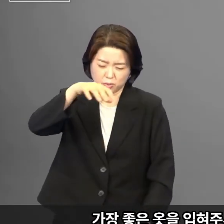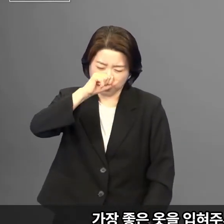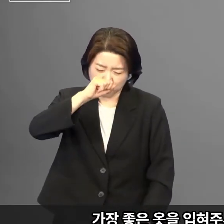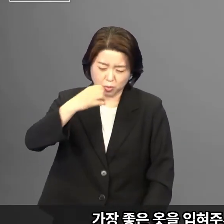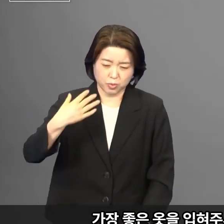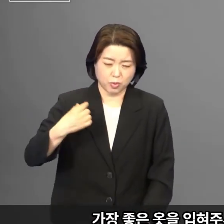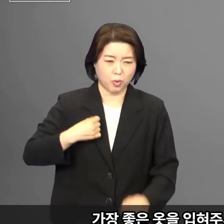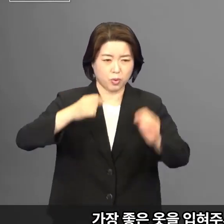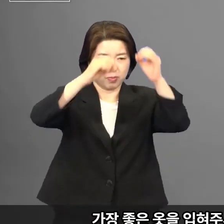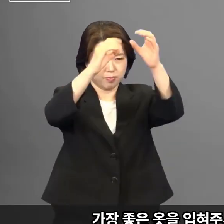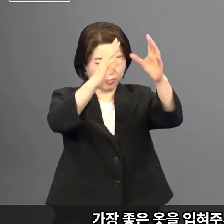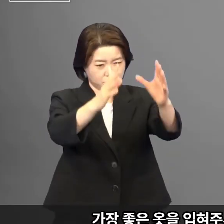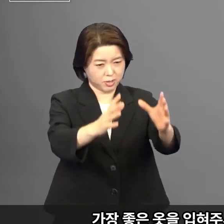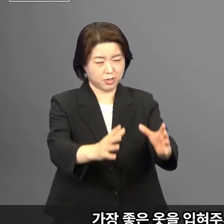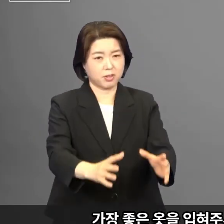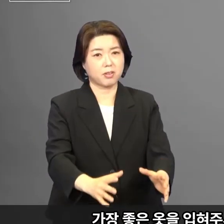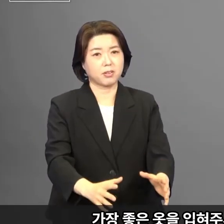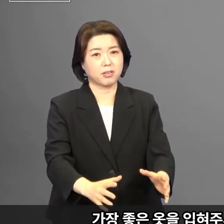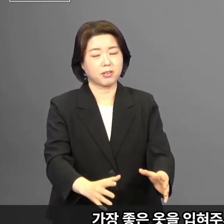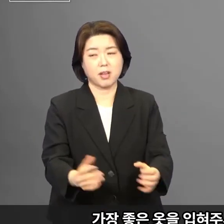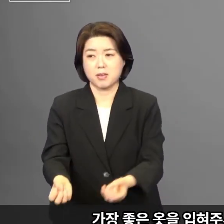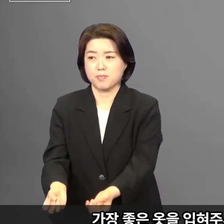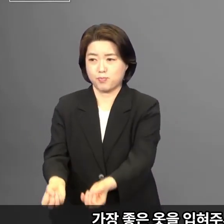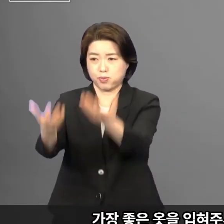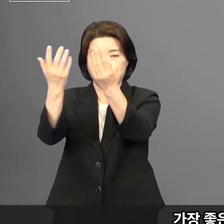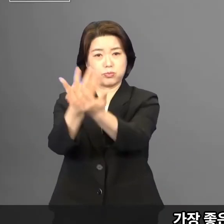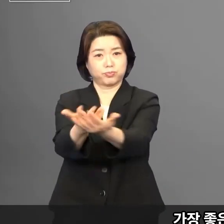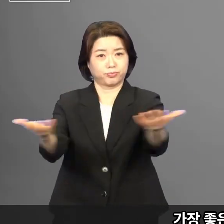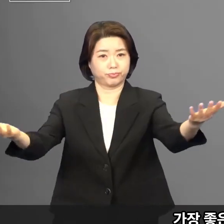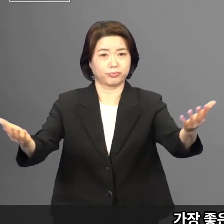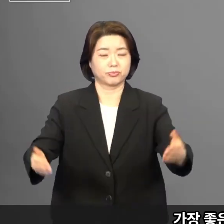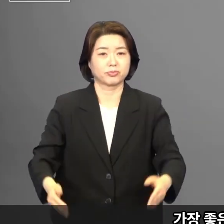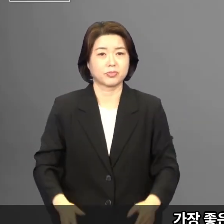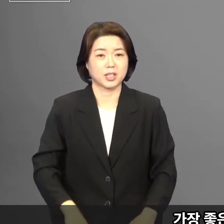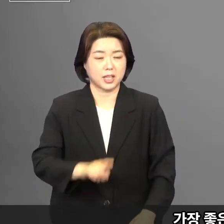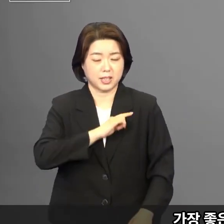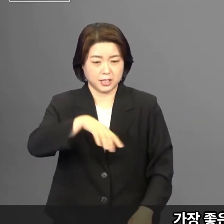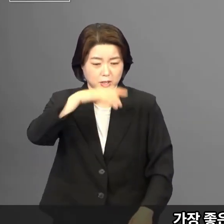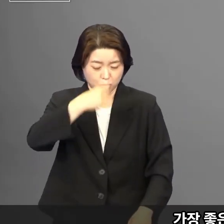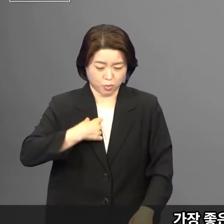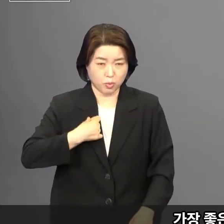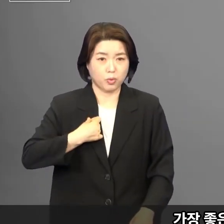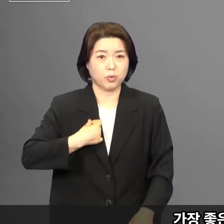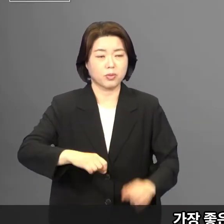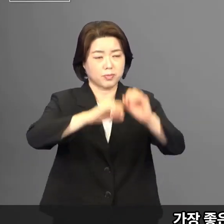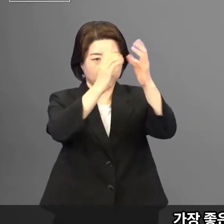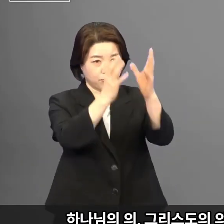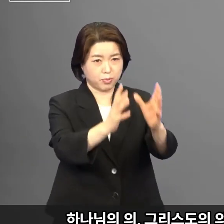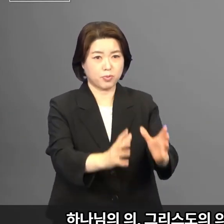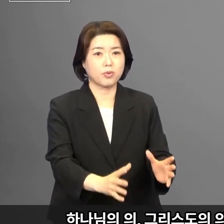옷을 입혀주시고 잔치를 베풀어 주셨어요. 가장 좋은 옷은 뭐예요? 하나님의